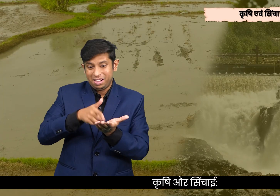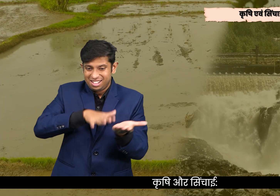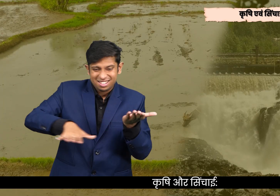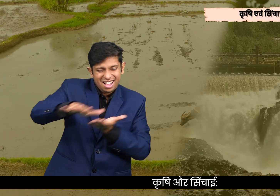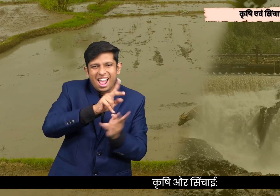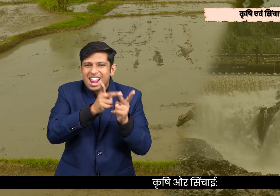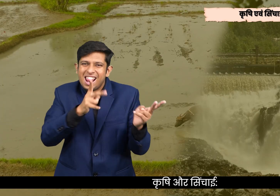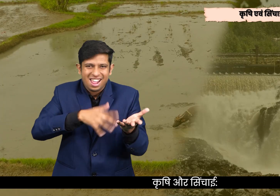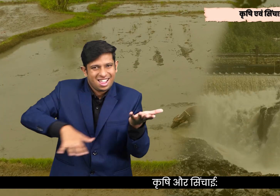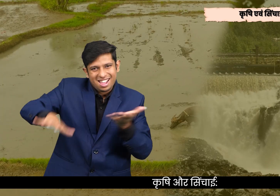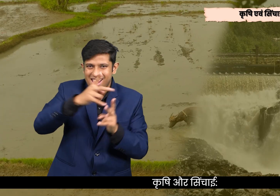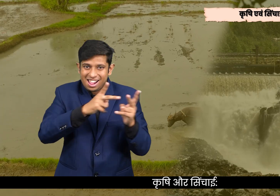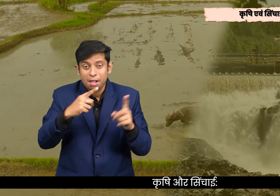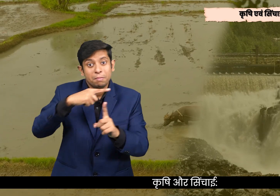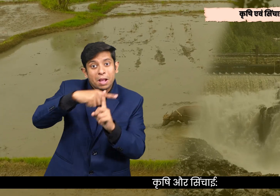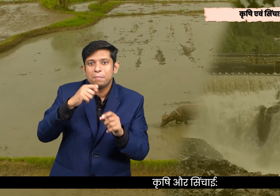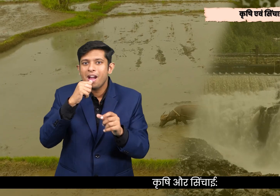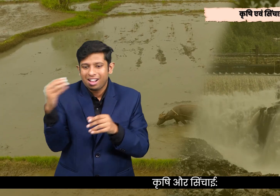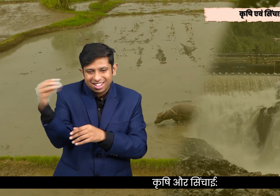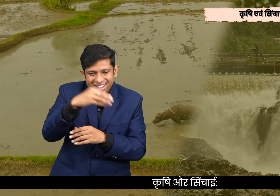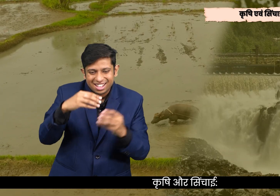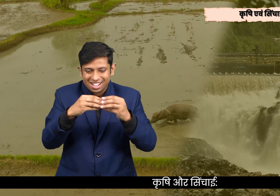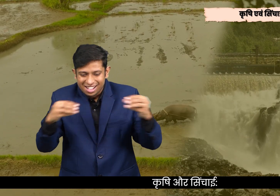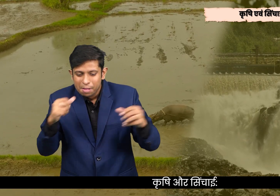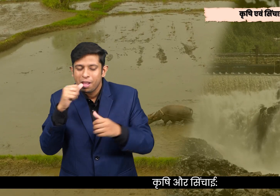कृषि और सिंचाई।